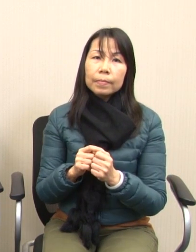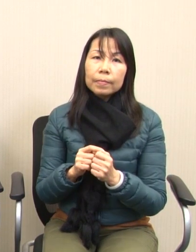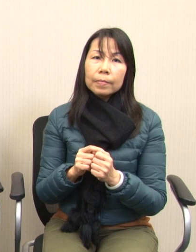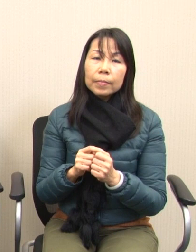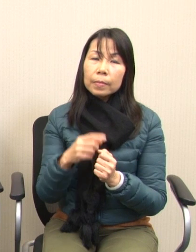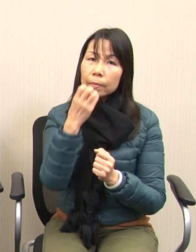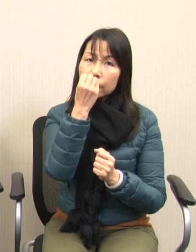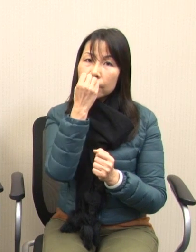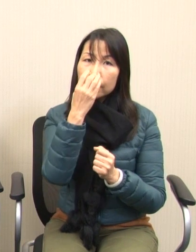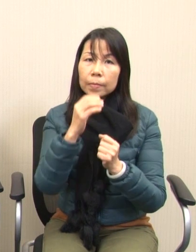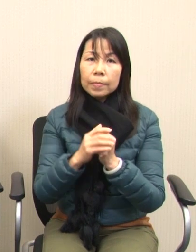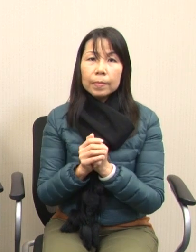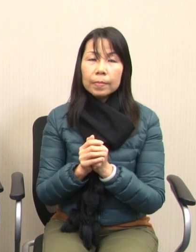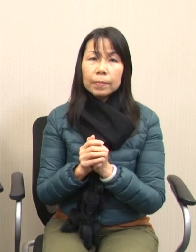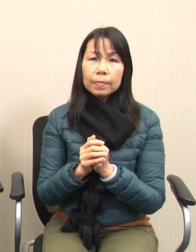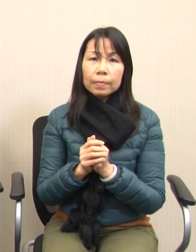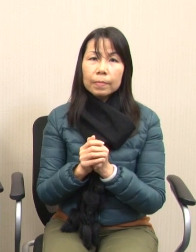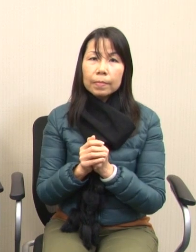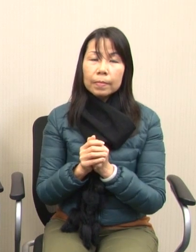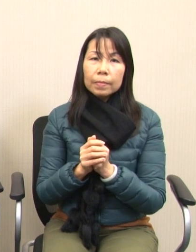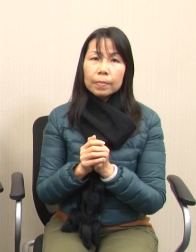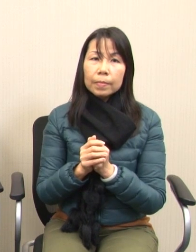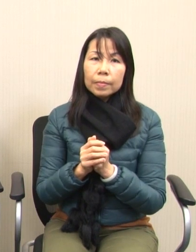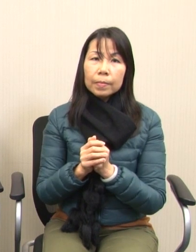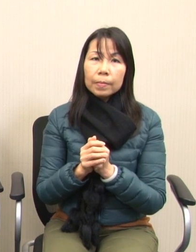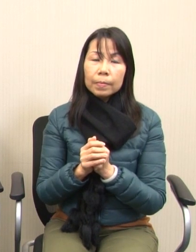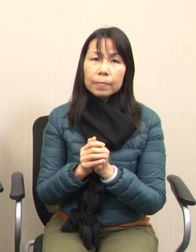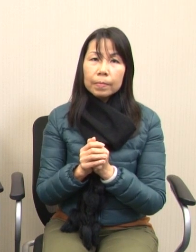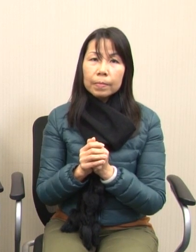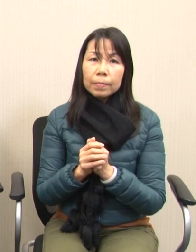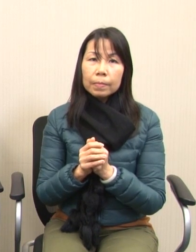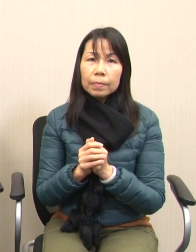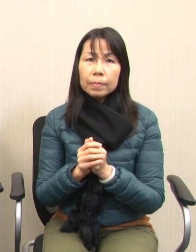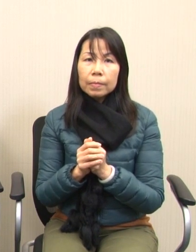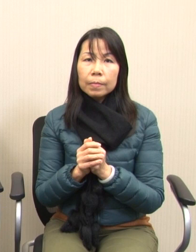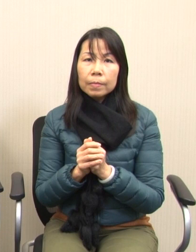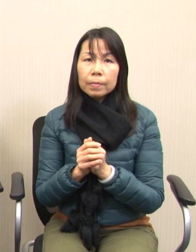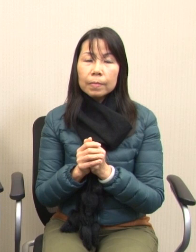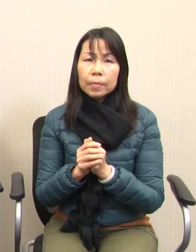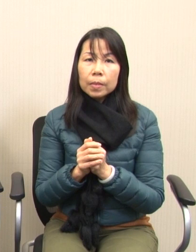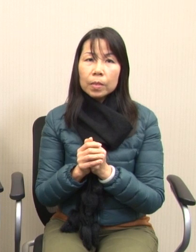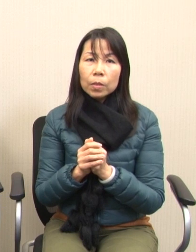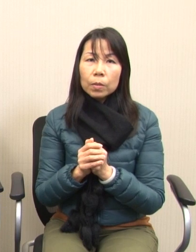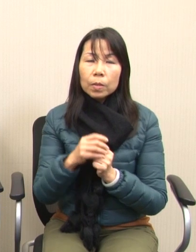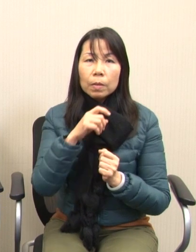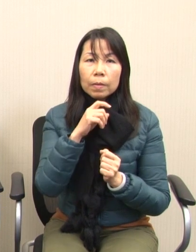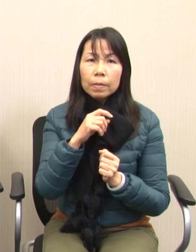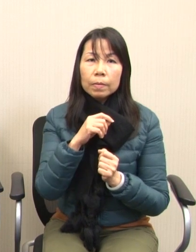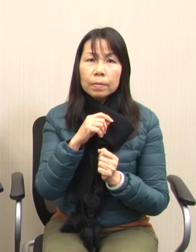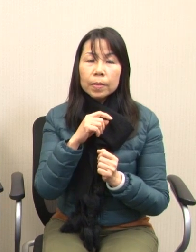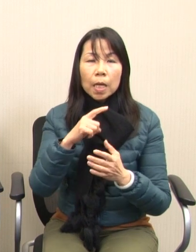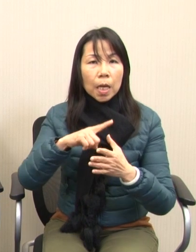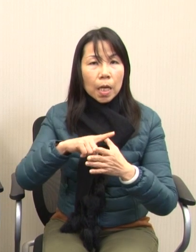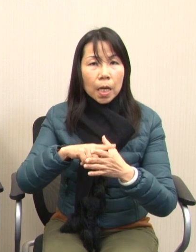喺香港不若不是以千計。都是以百計，是因